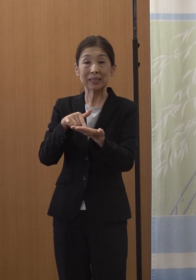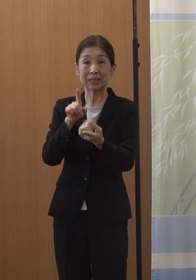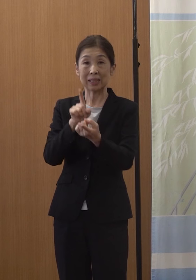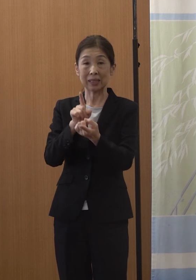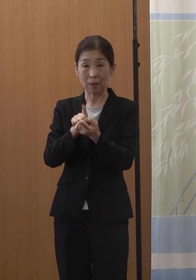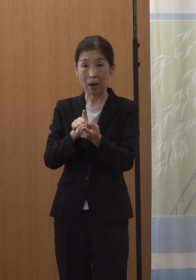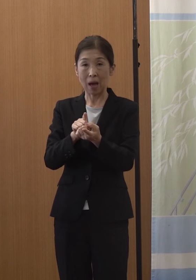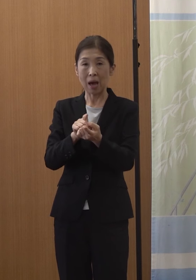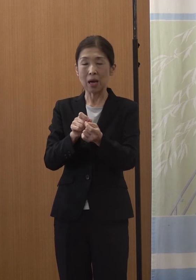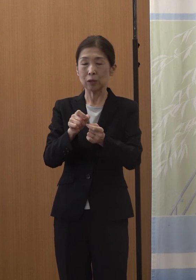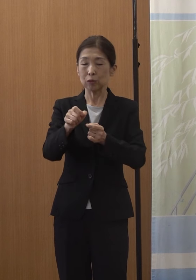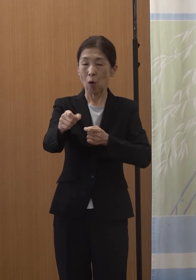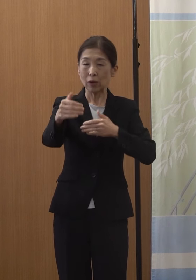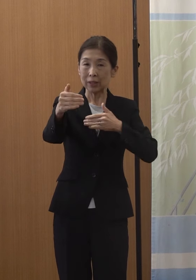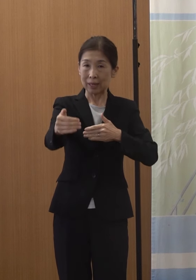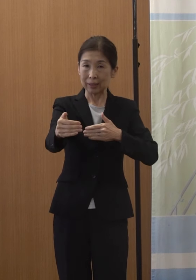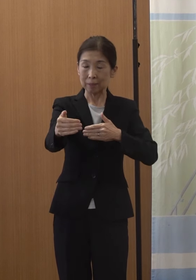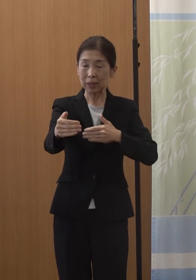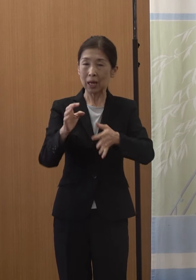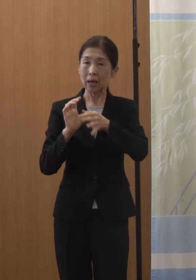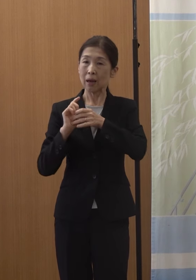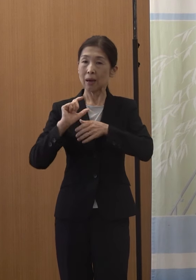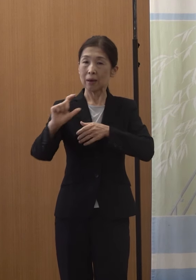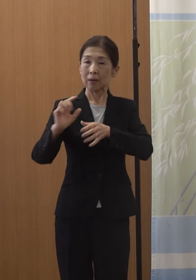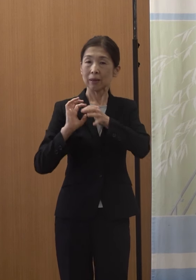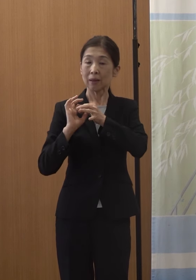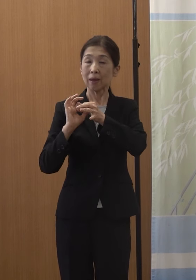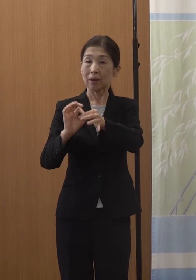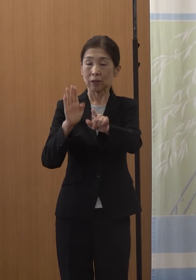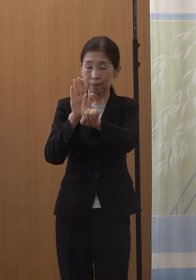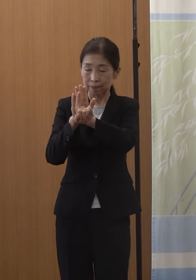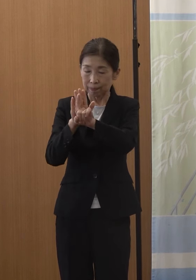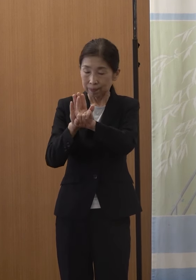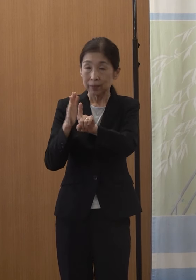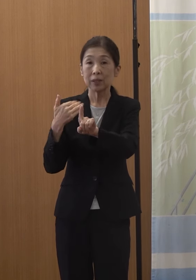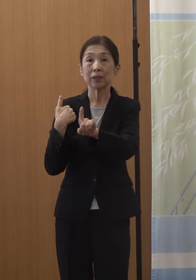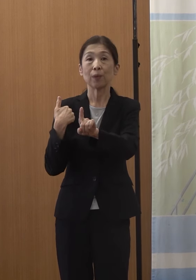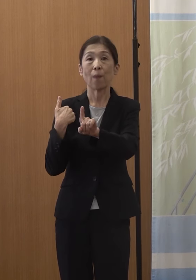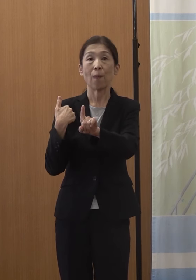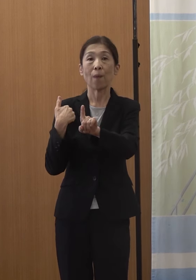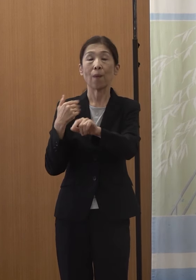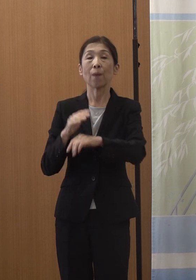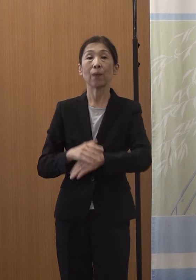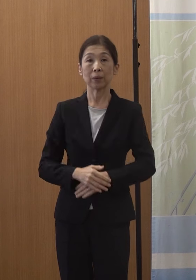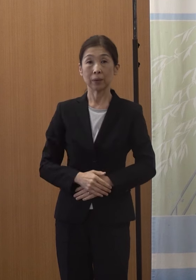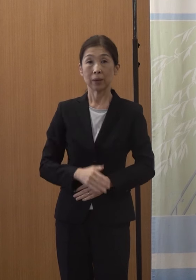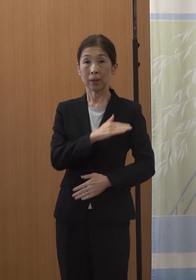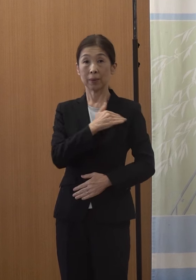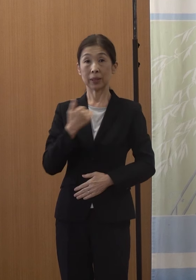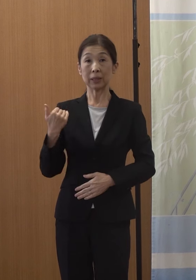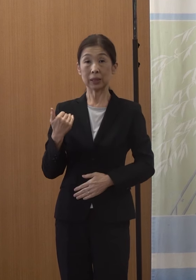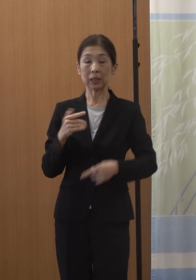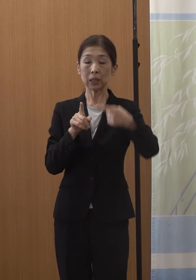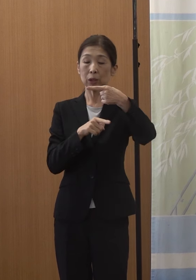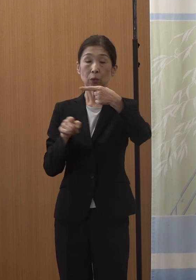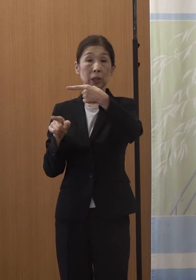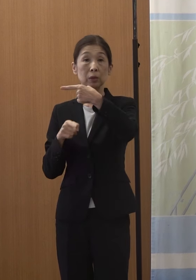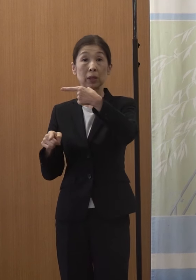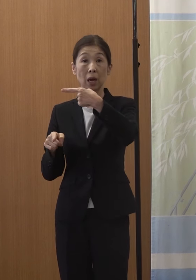期的かつ継続的な支援が必要不可欠であります。また私たち一人一人